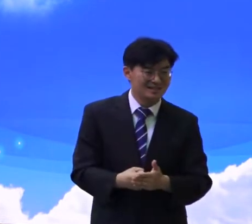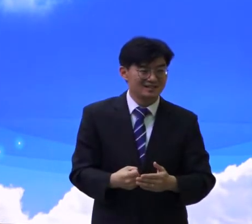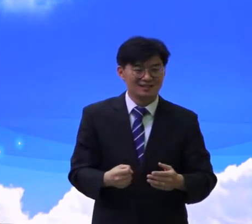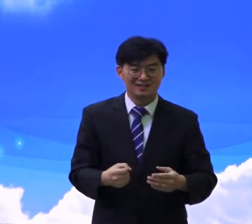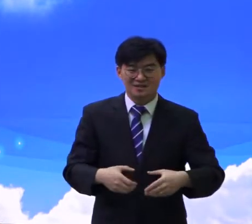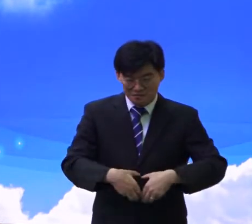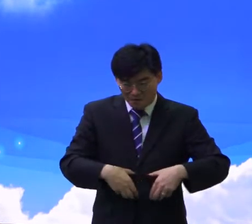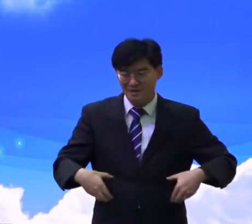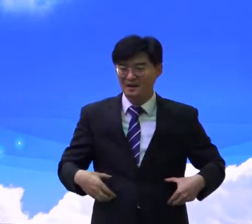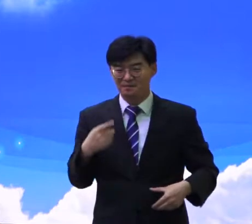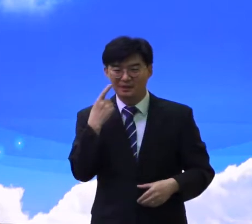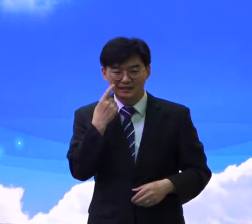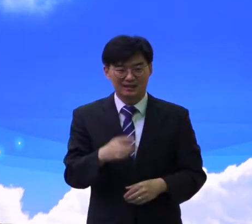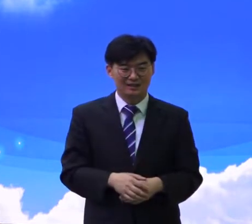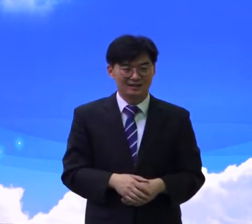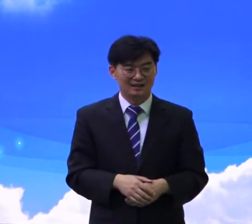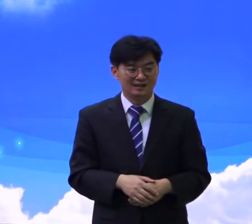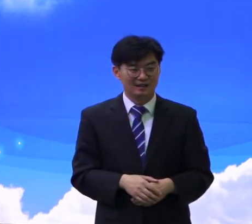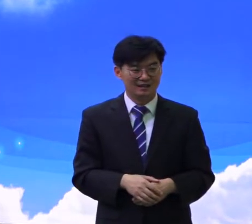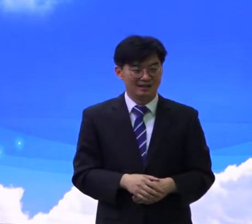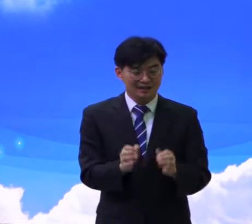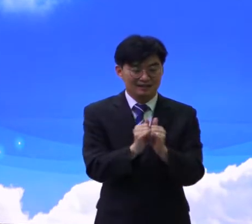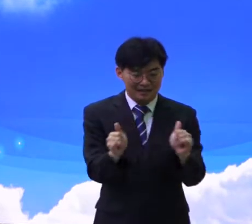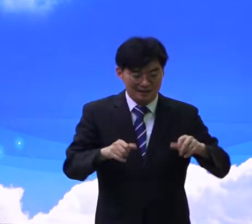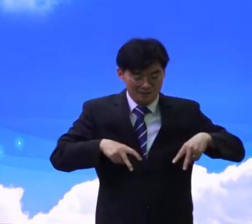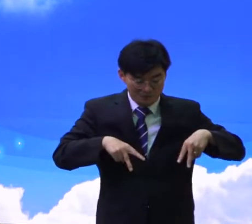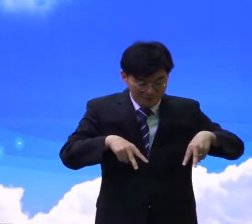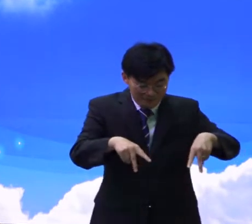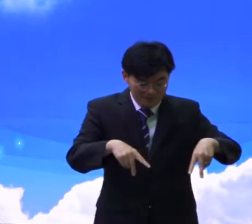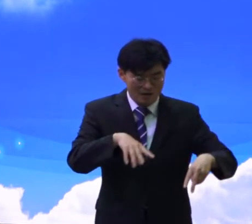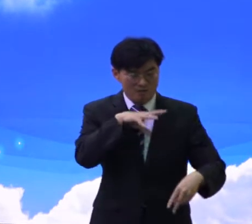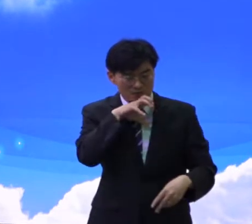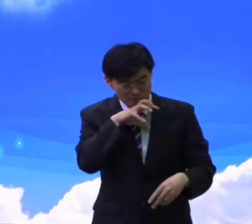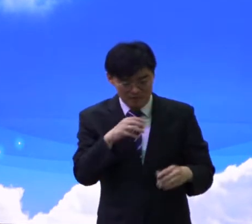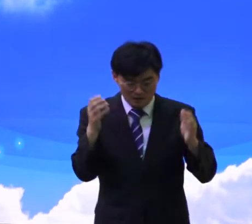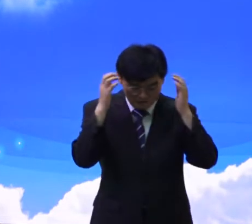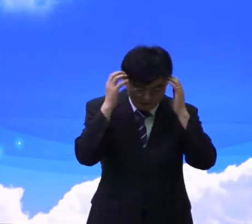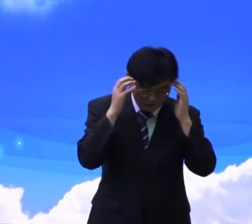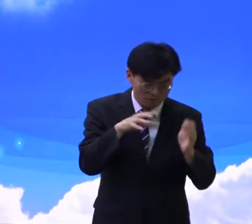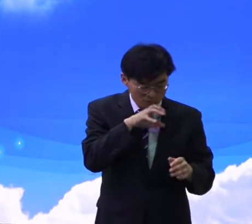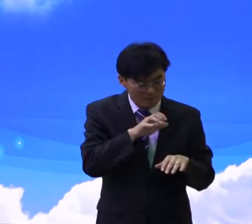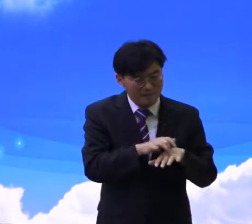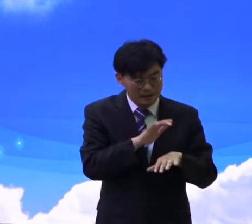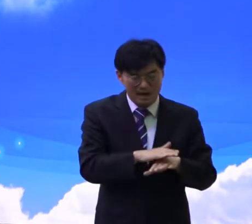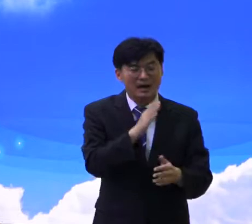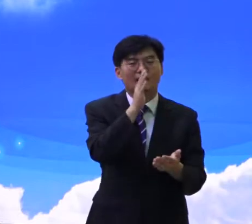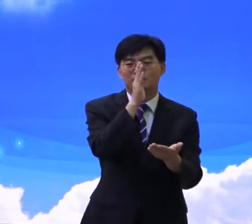어쩌면 이것이 때로 저와 여러분의 신앙의 현 주소입니다.